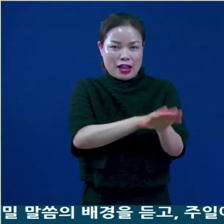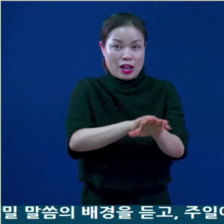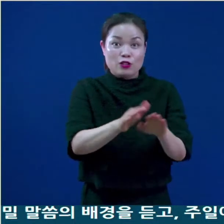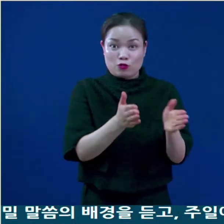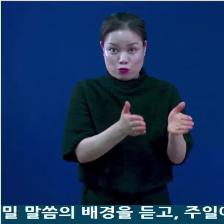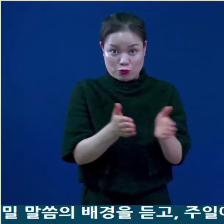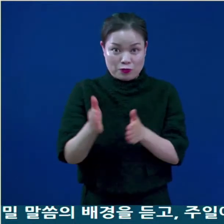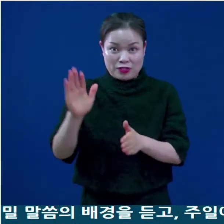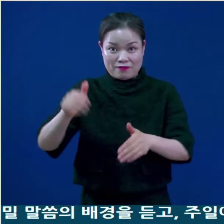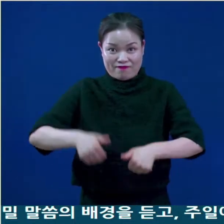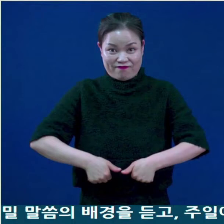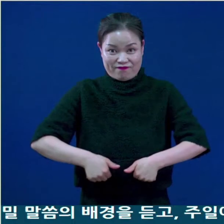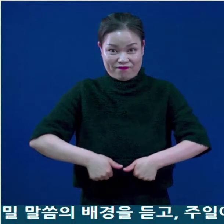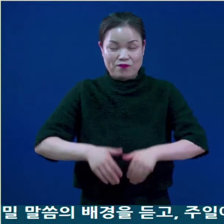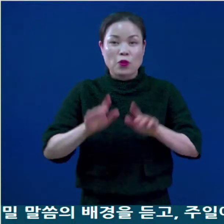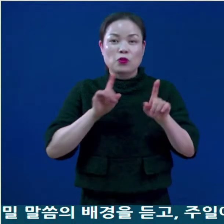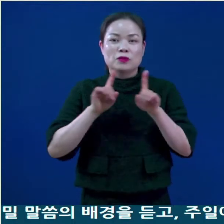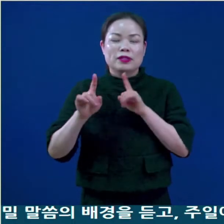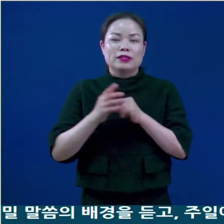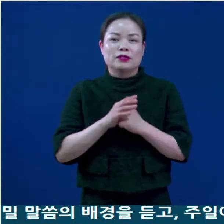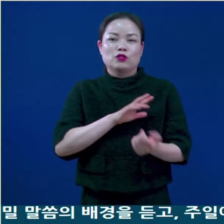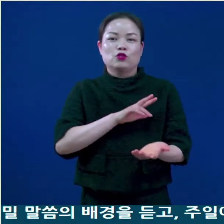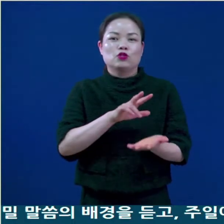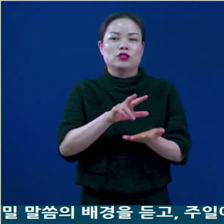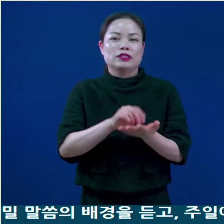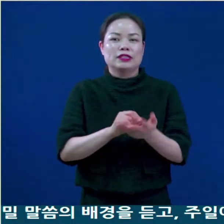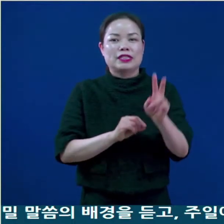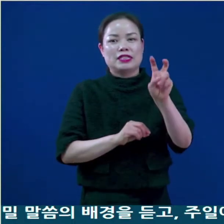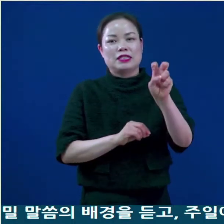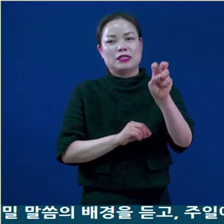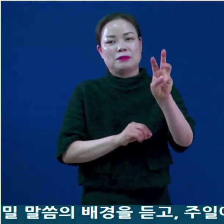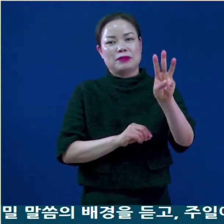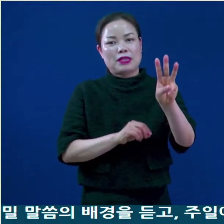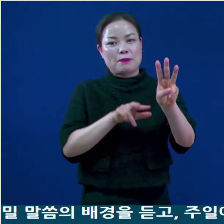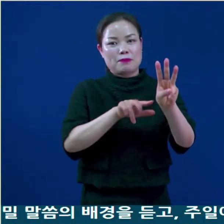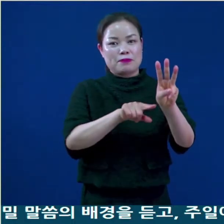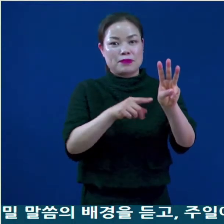다지셔야 합니다. 오늘 말씀 주제절은 23절입니다.